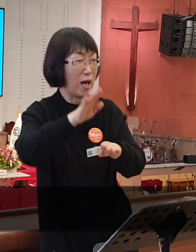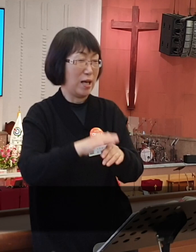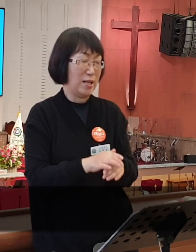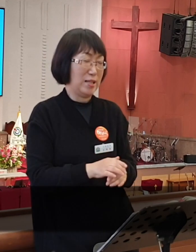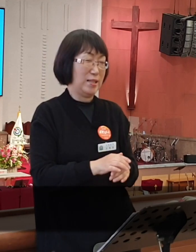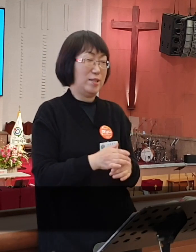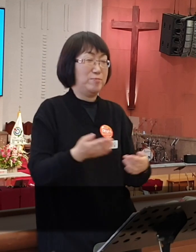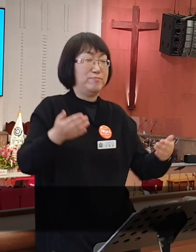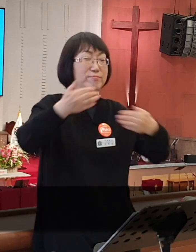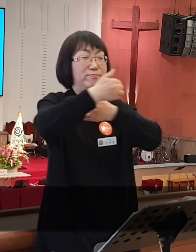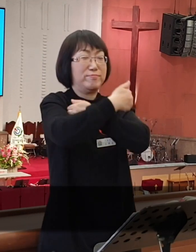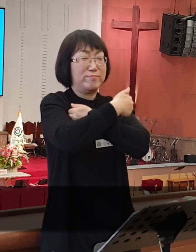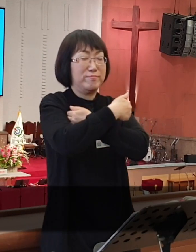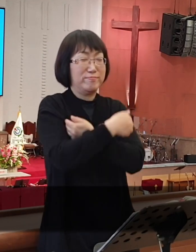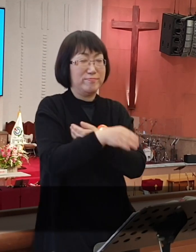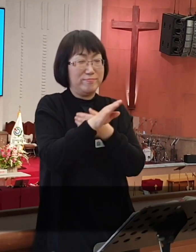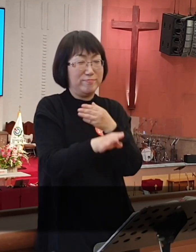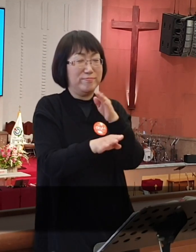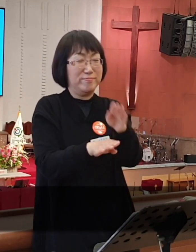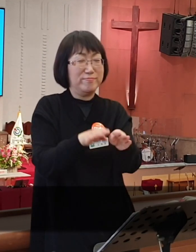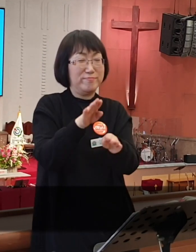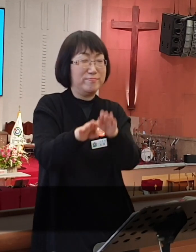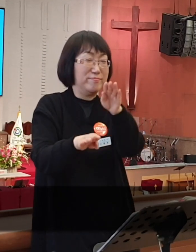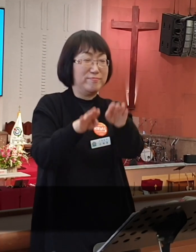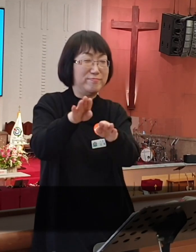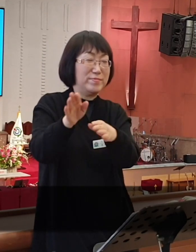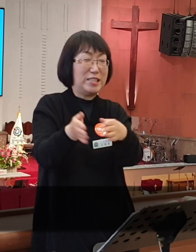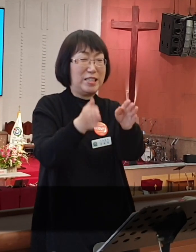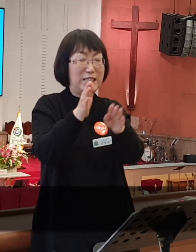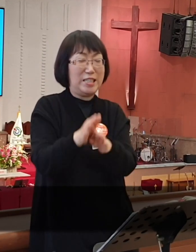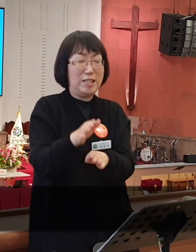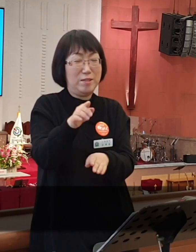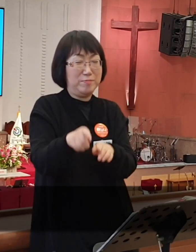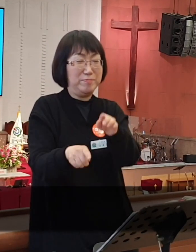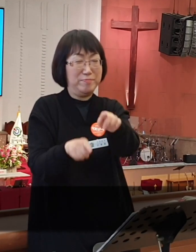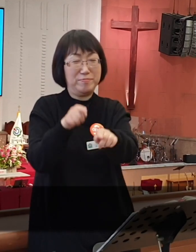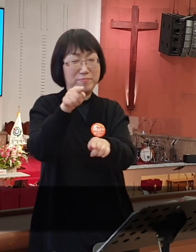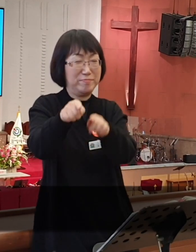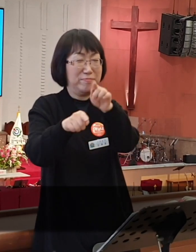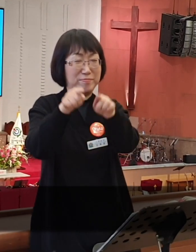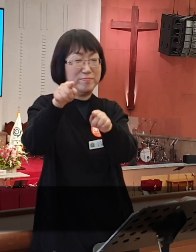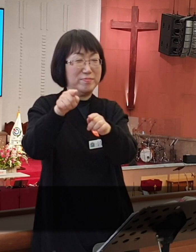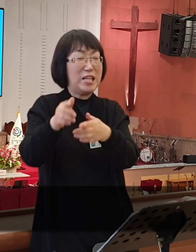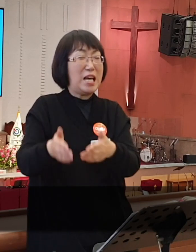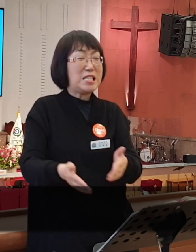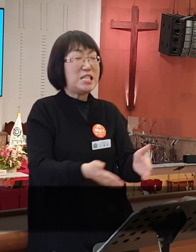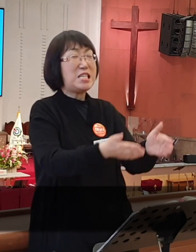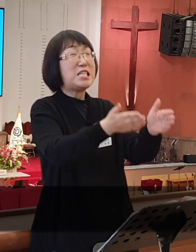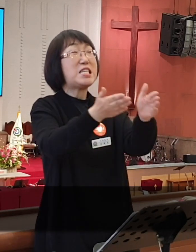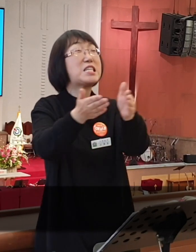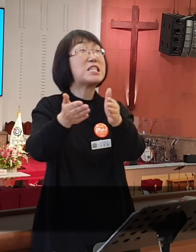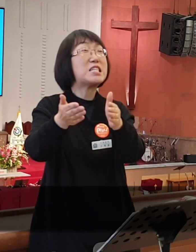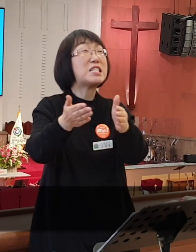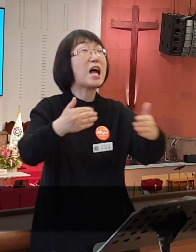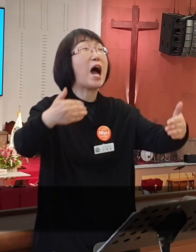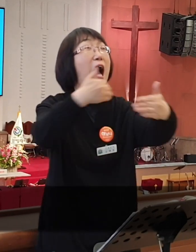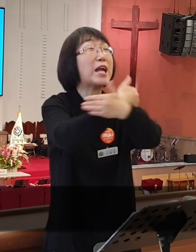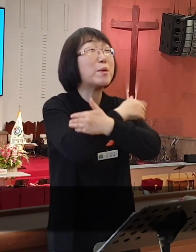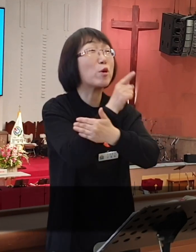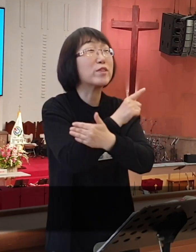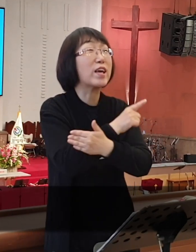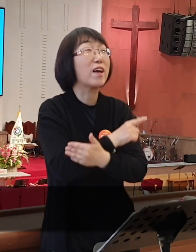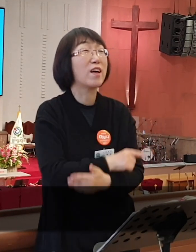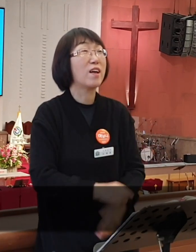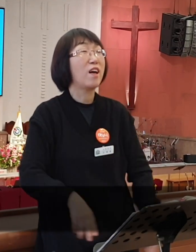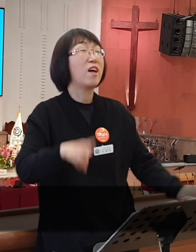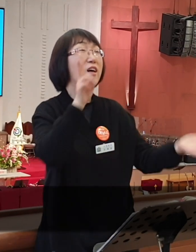길을 걷습니다. 끌어안고 어쩌면 그 길을 기어갑니다. 길을 끌어안으려면 어떻게 해야 될까요? 길을 어떻게